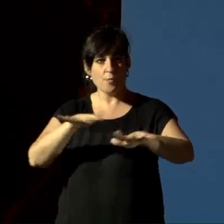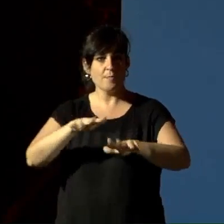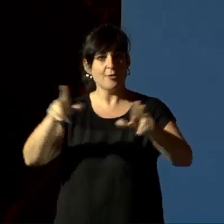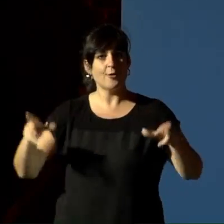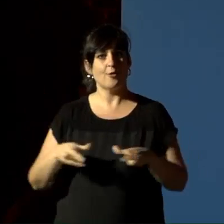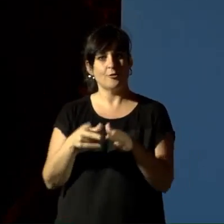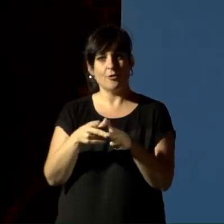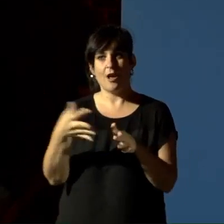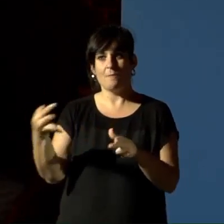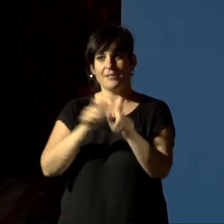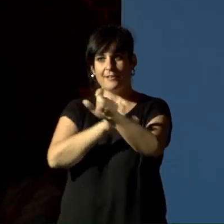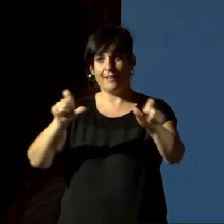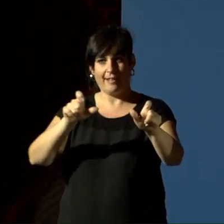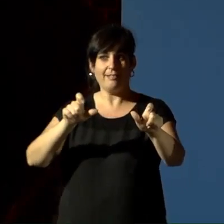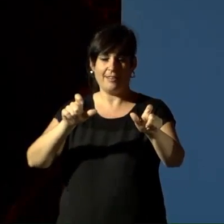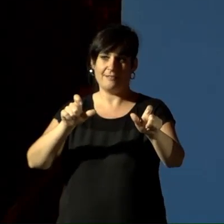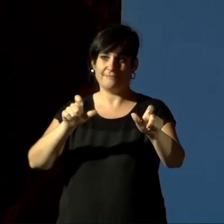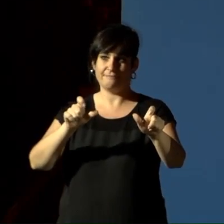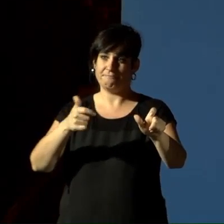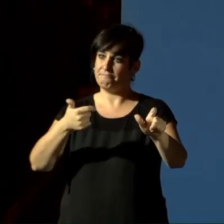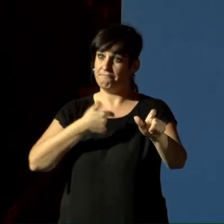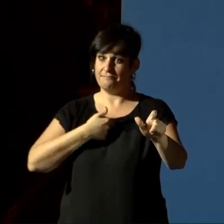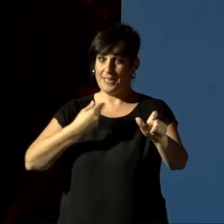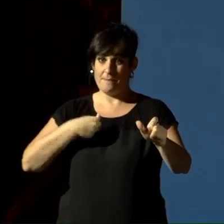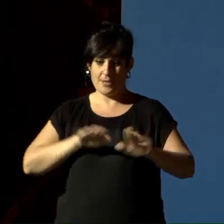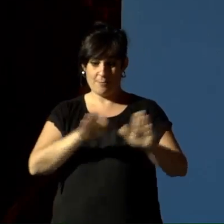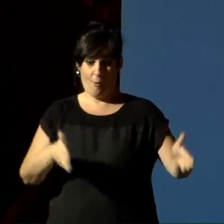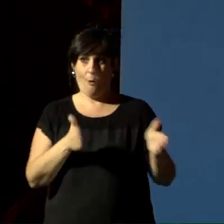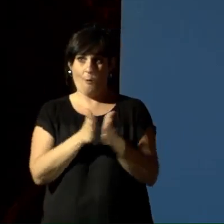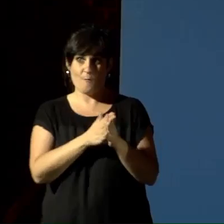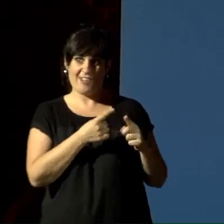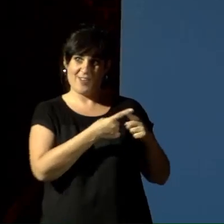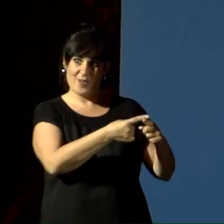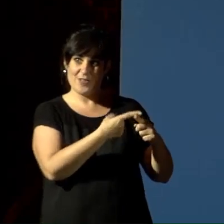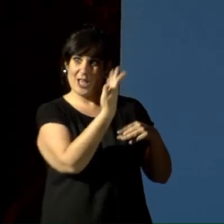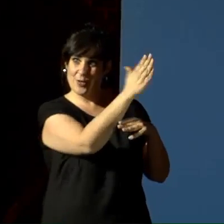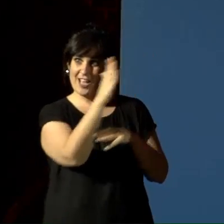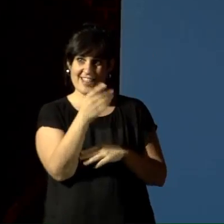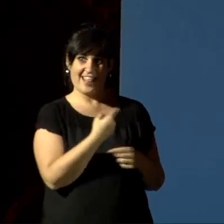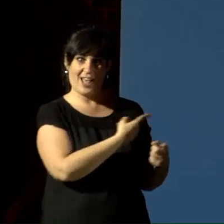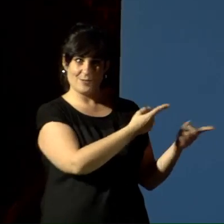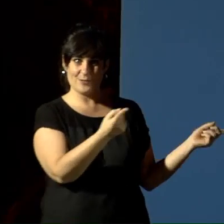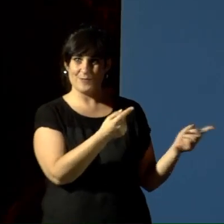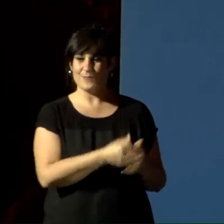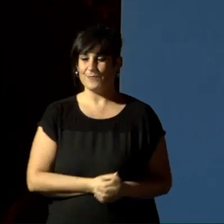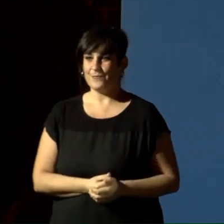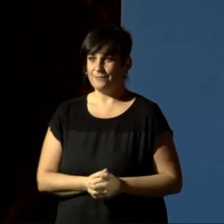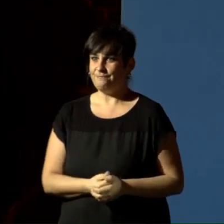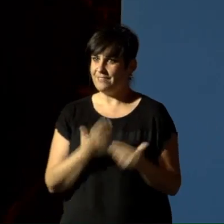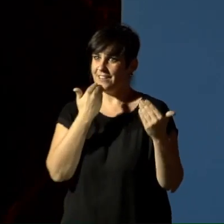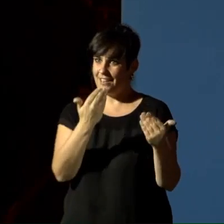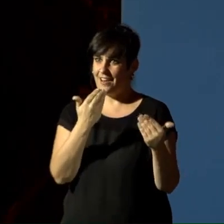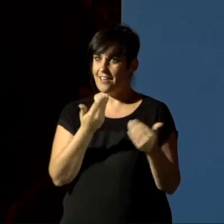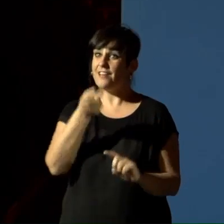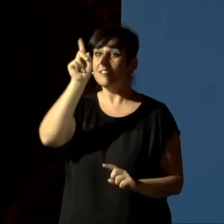e tamén á xente con que comparto esta tarima, os candidatos e tamén quen